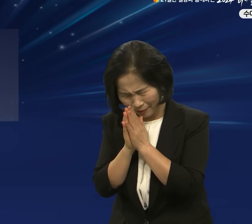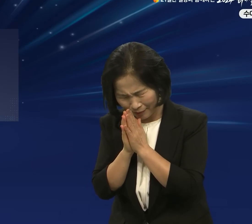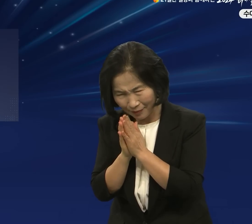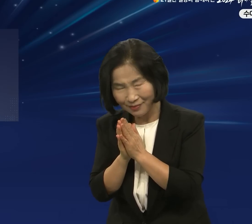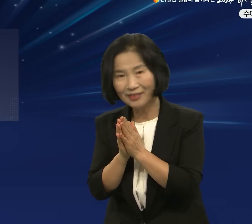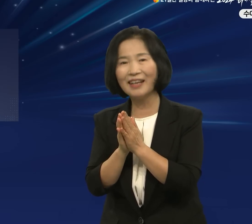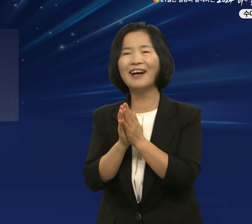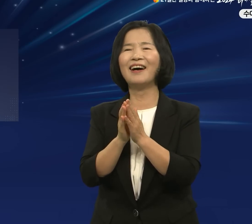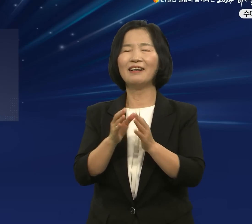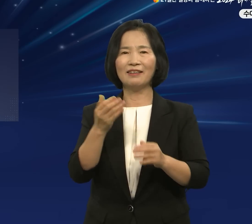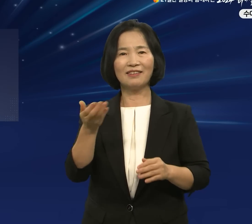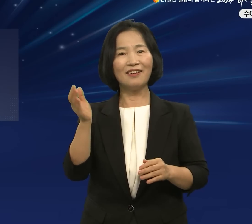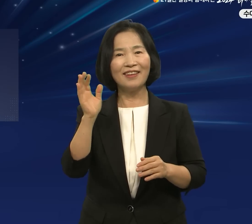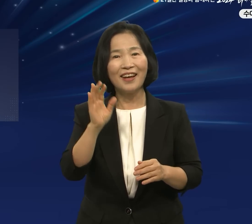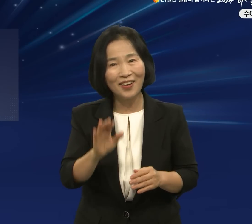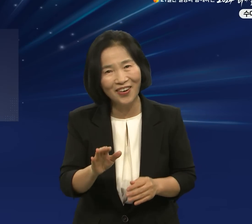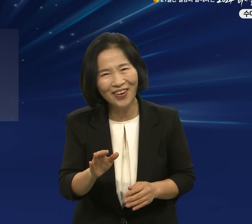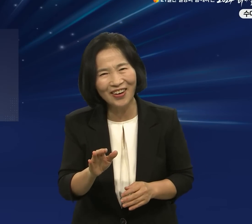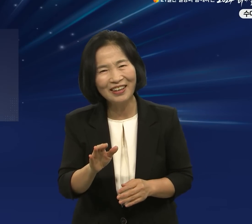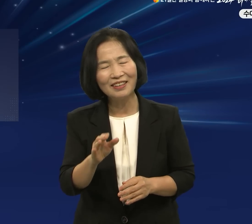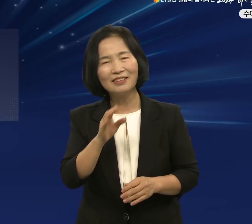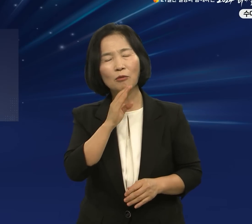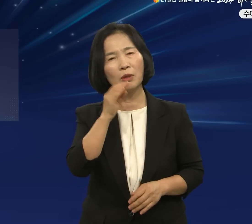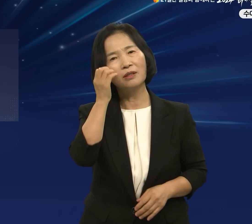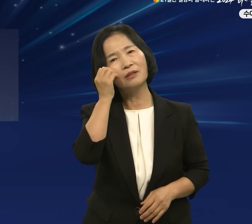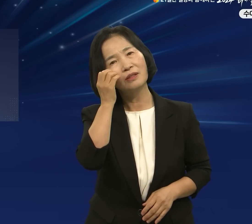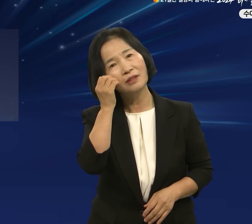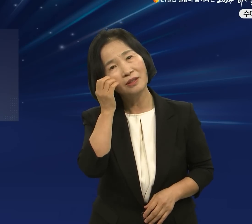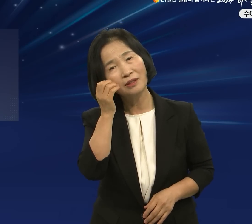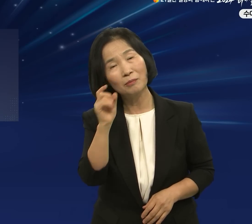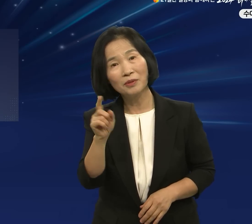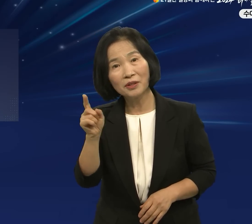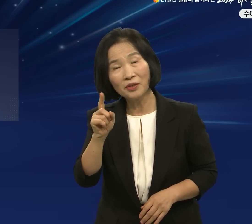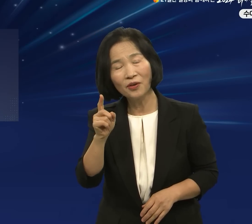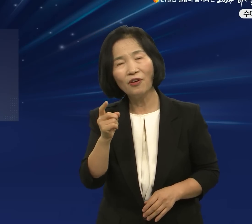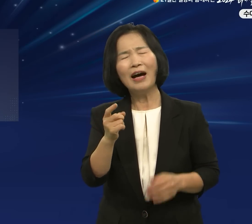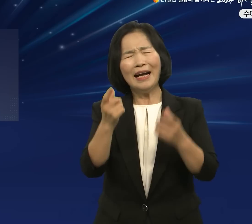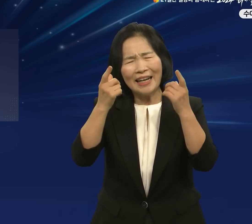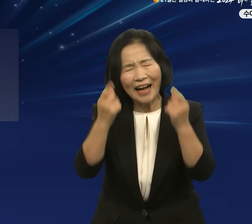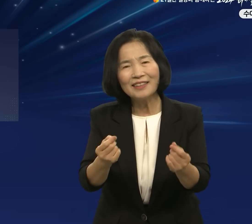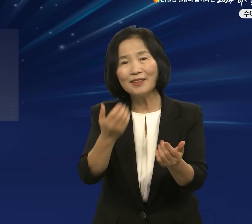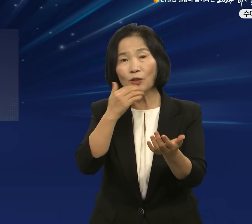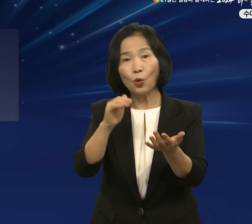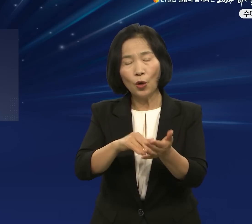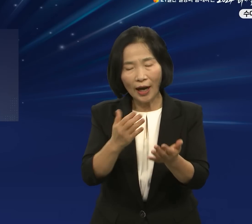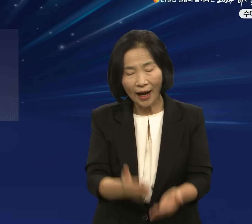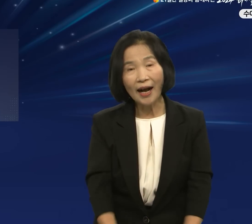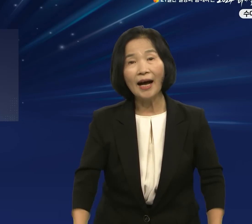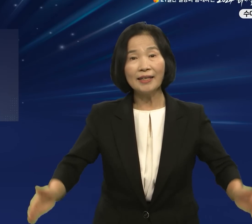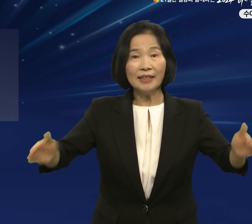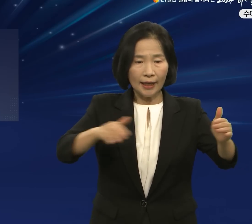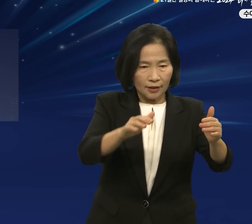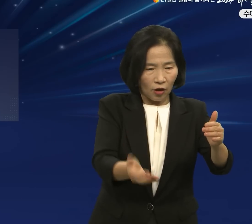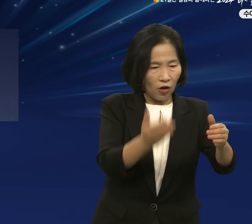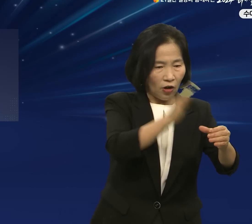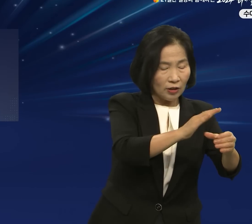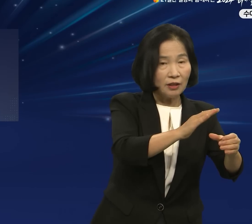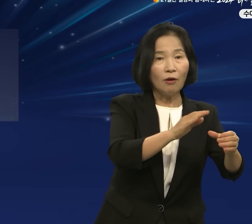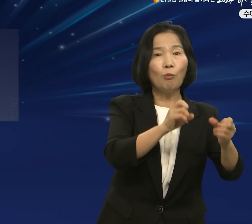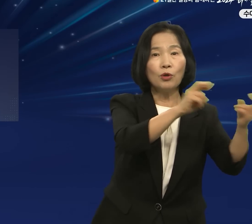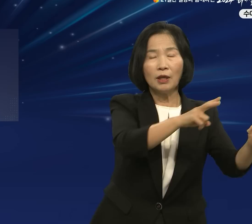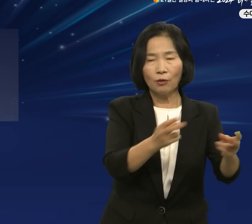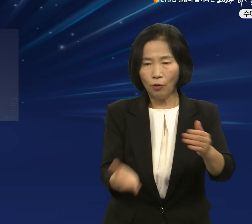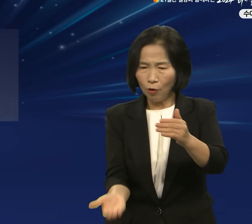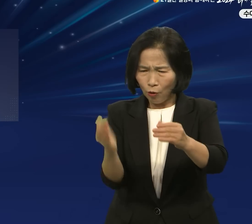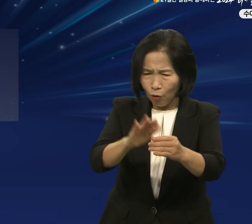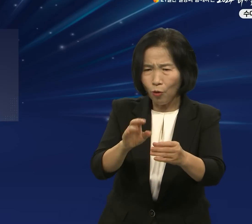그런데 말입니다, 정말 이상한 것은 같은 항아리에서 된장을 포장을 해서 보냈는데도 어떤 분은